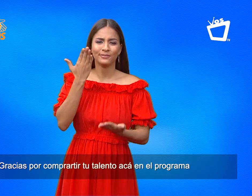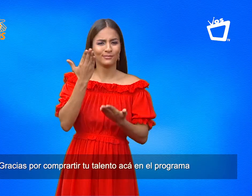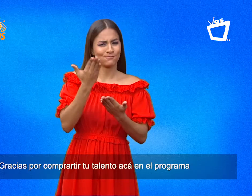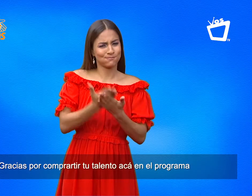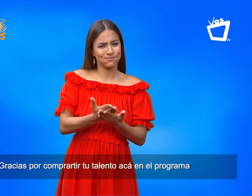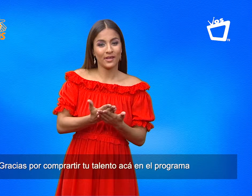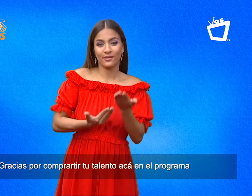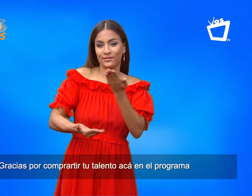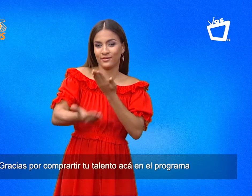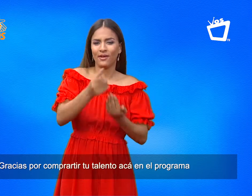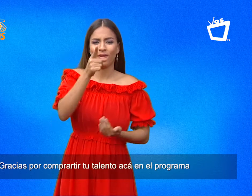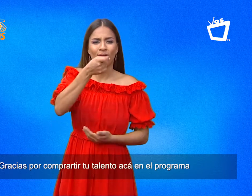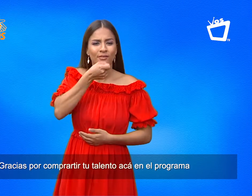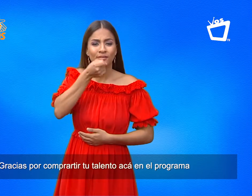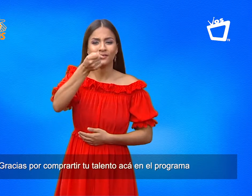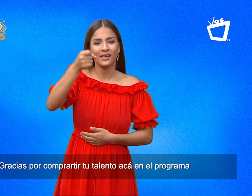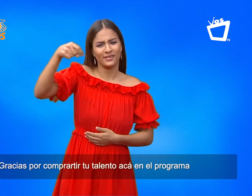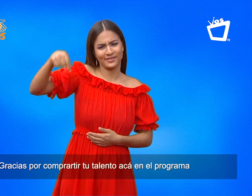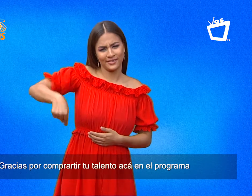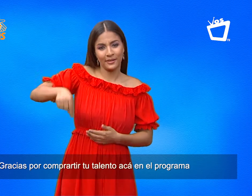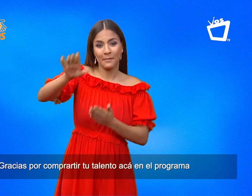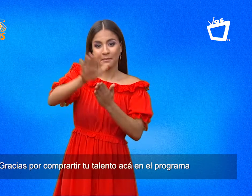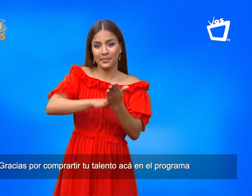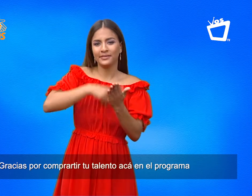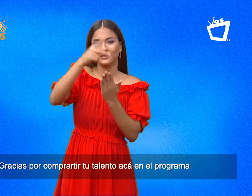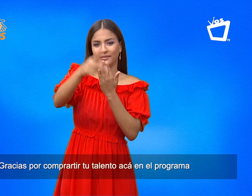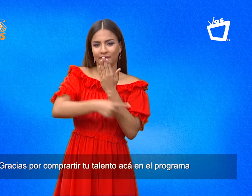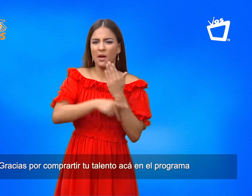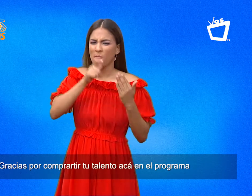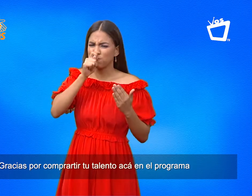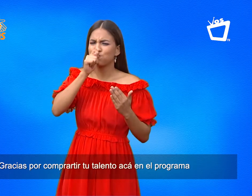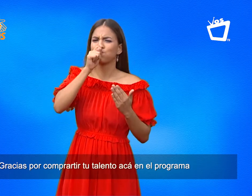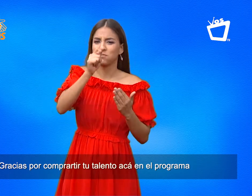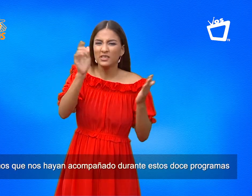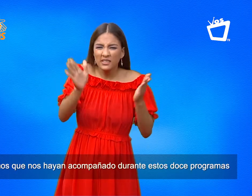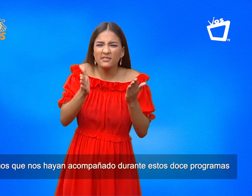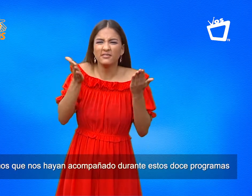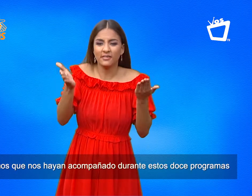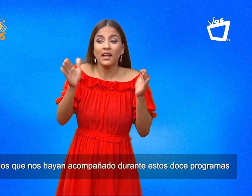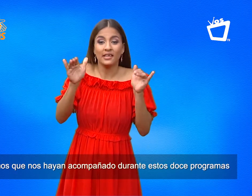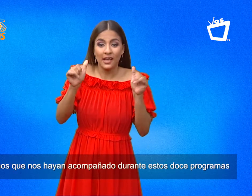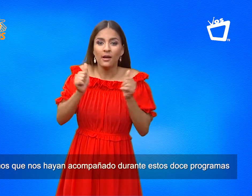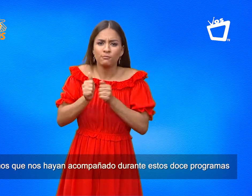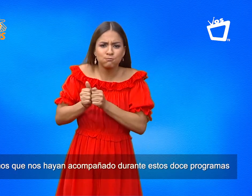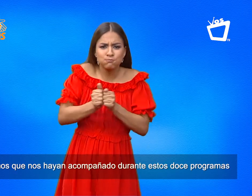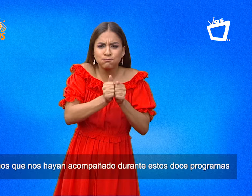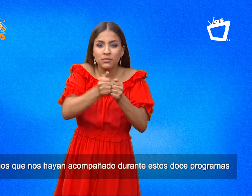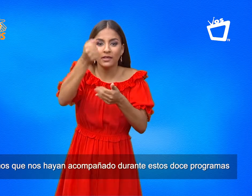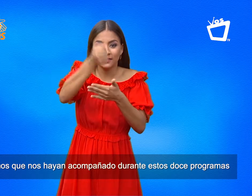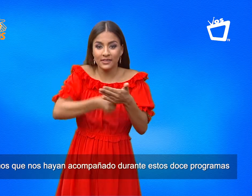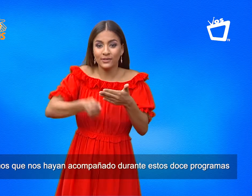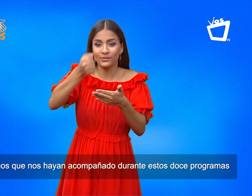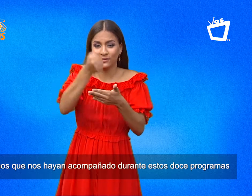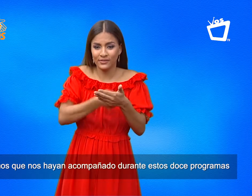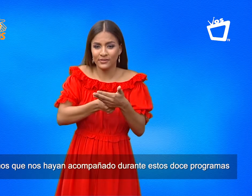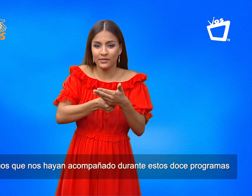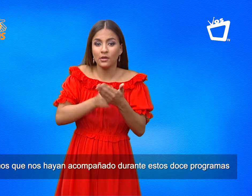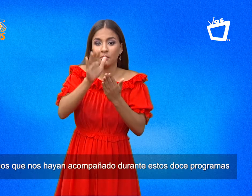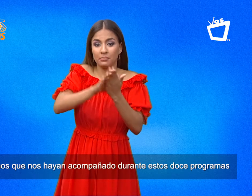gracias por compartir su talento acá en el programa agradecemos que nos hayan acompañado durante